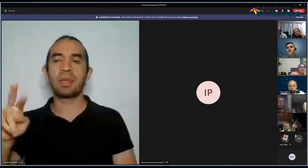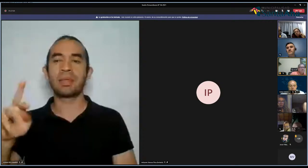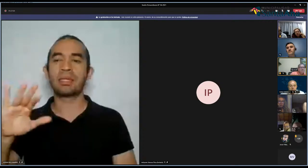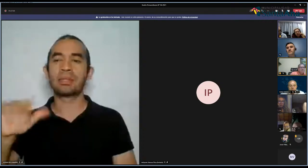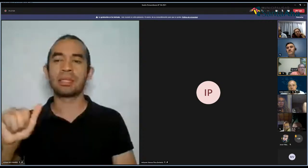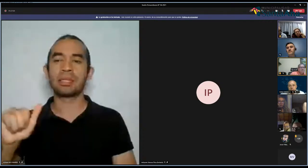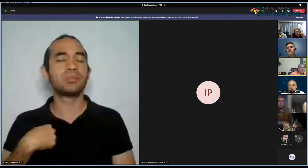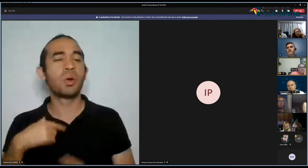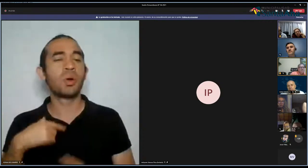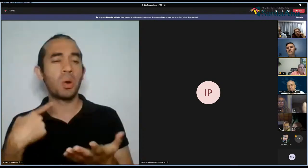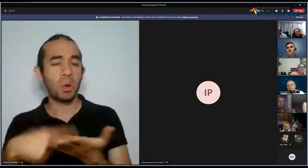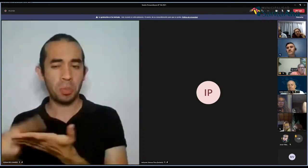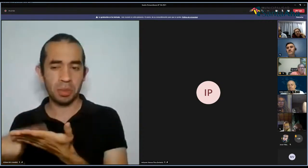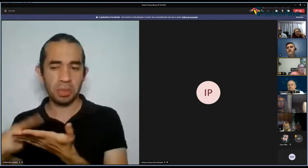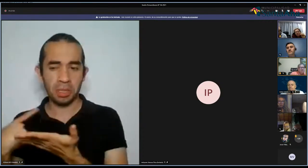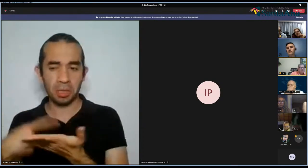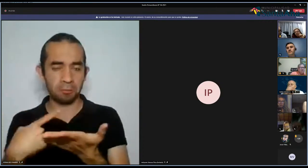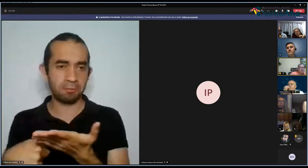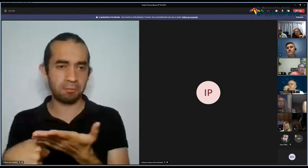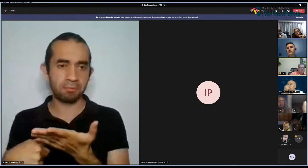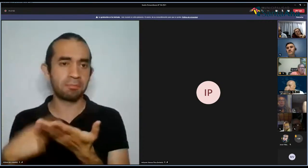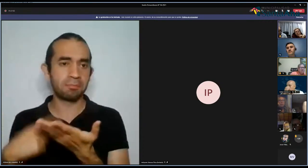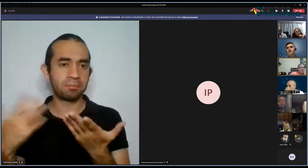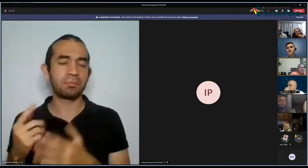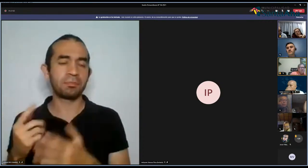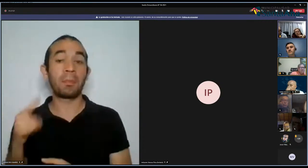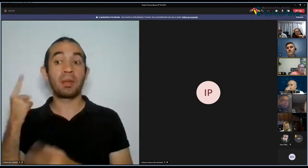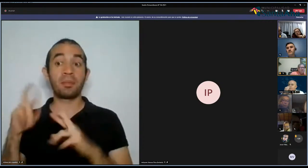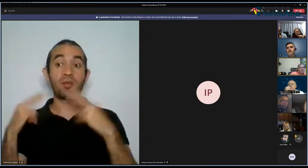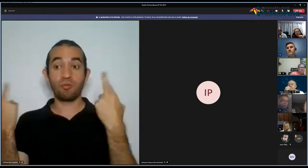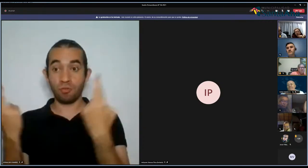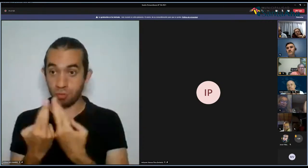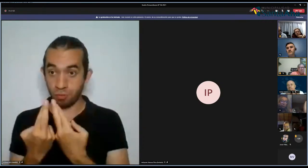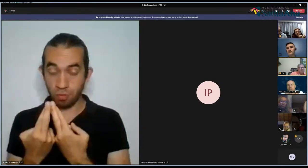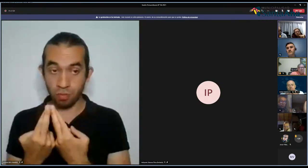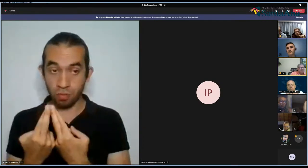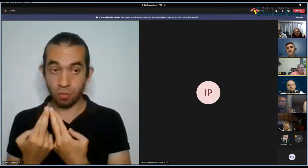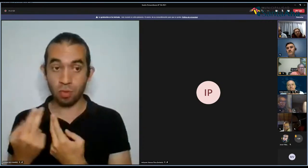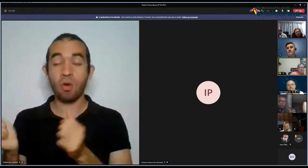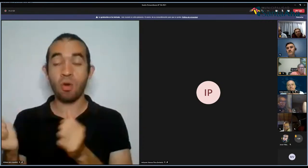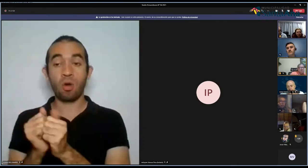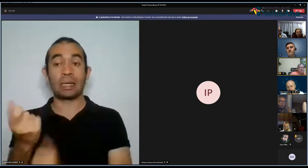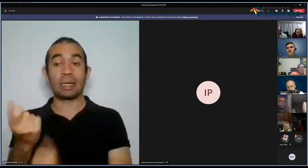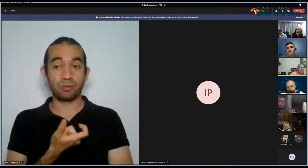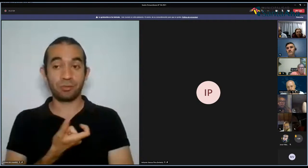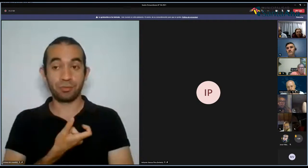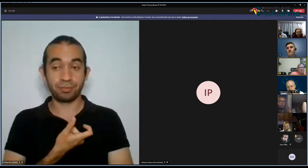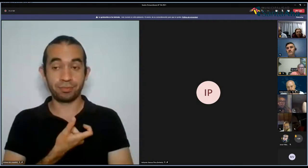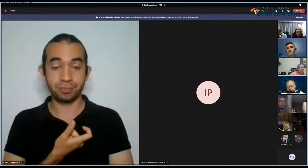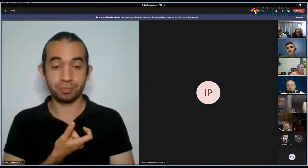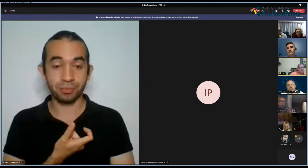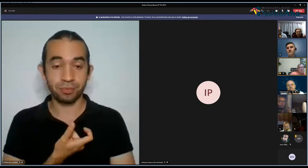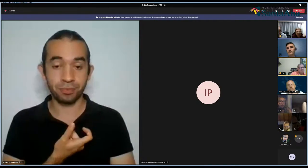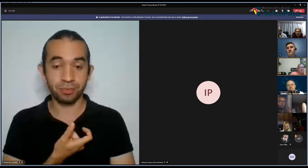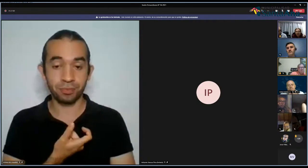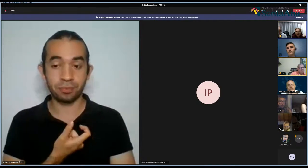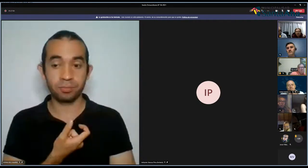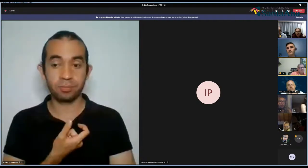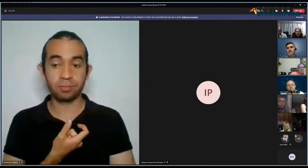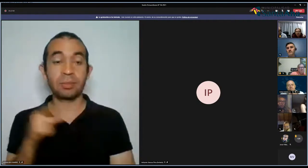comentario que desde la primera reunión que nosotros tuvimos congelar con este el